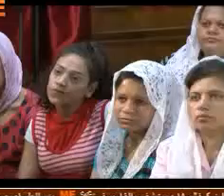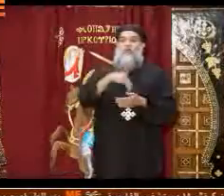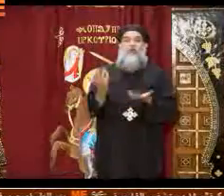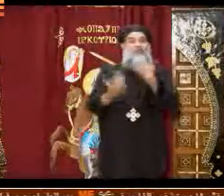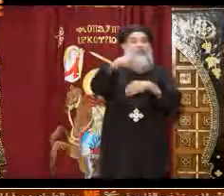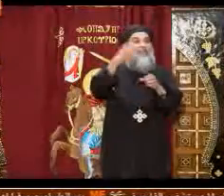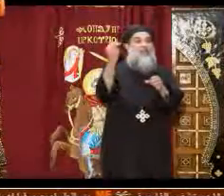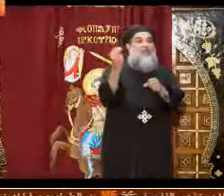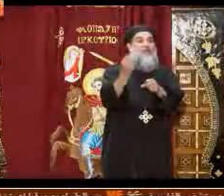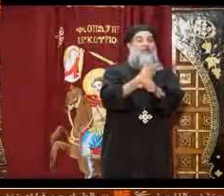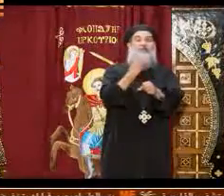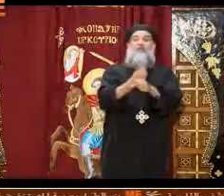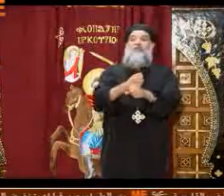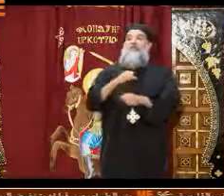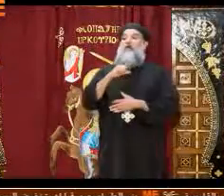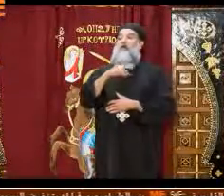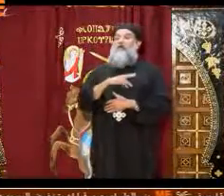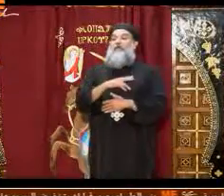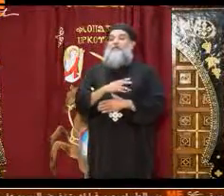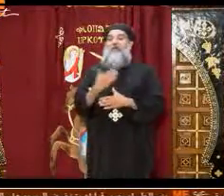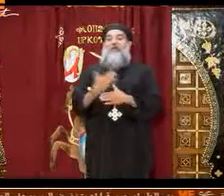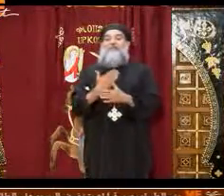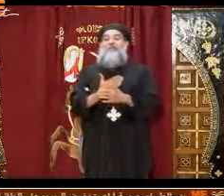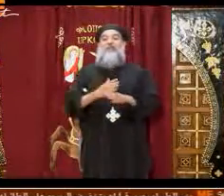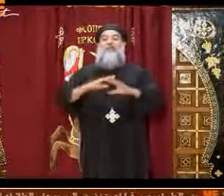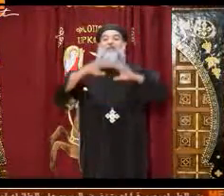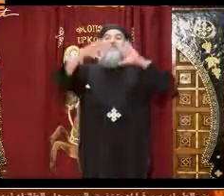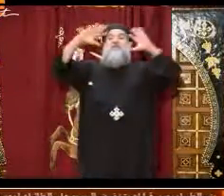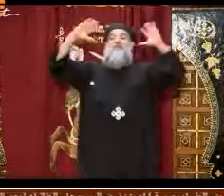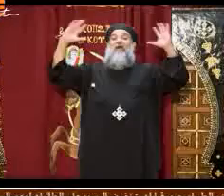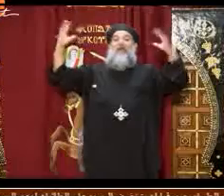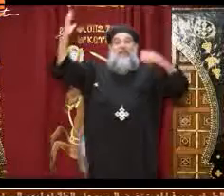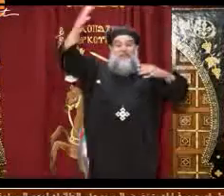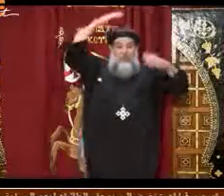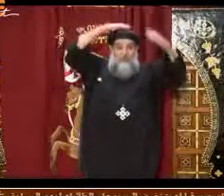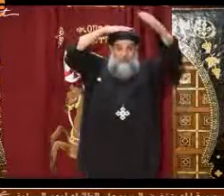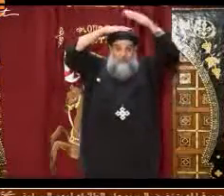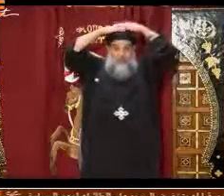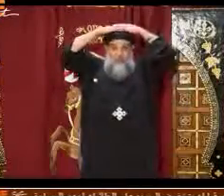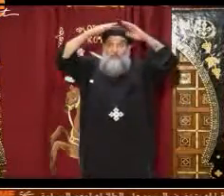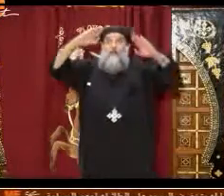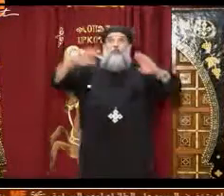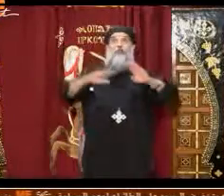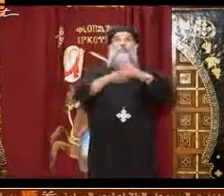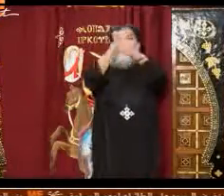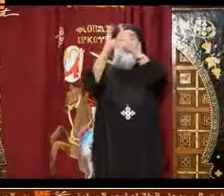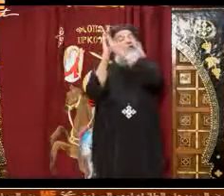من جوه فيه ايه؟ خطية وحشة. عشان كده تلاقي كل الحاجات فوق دماغه، ممكن يكون الصبح